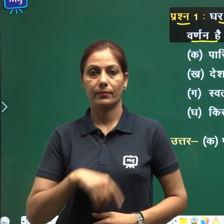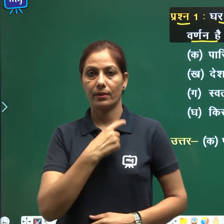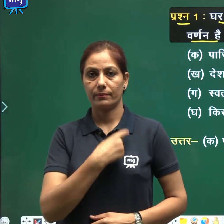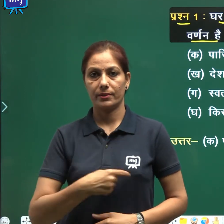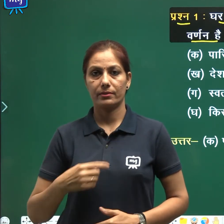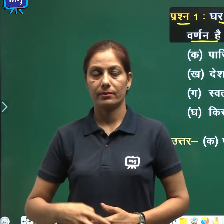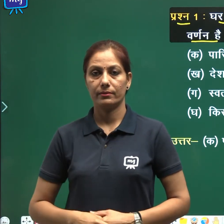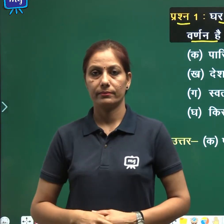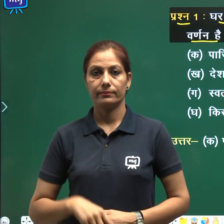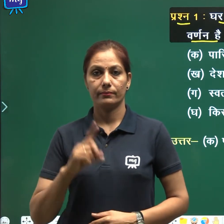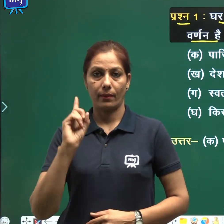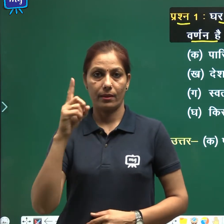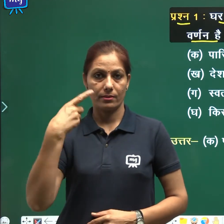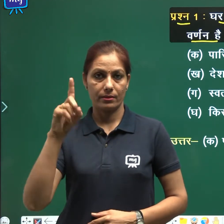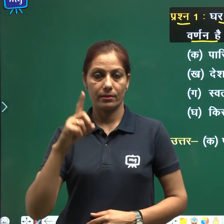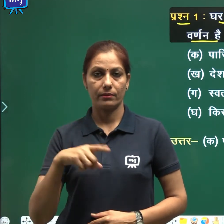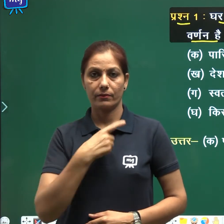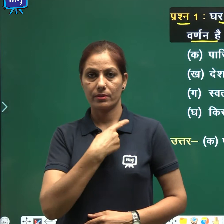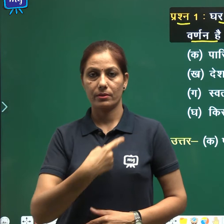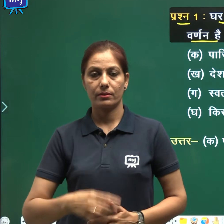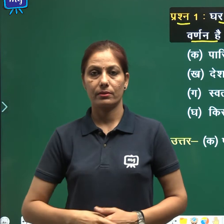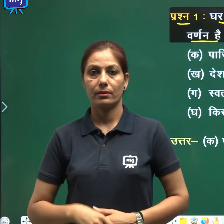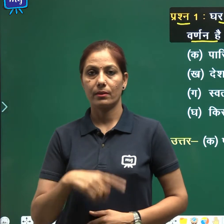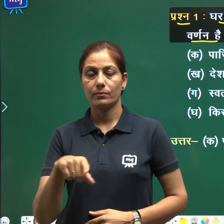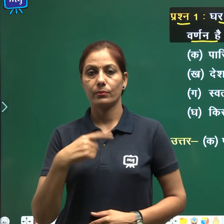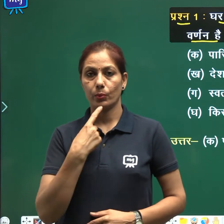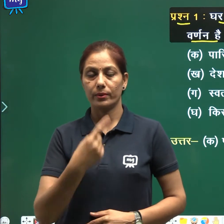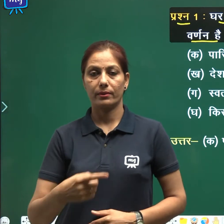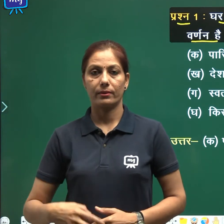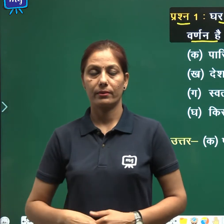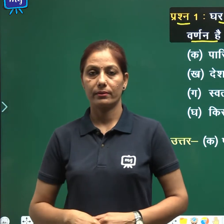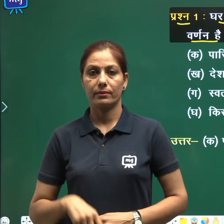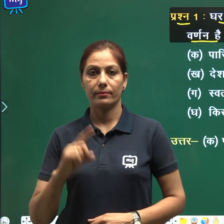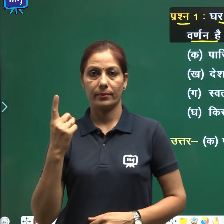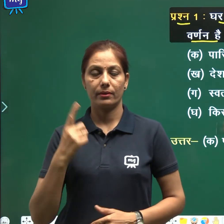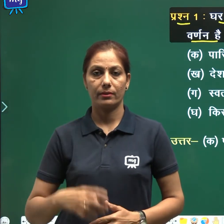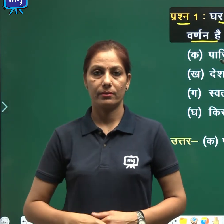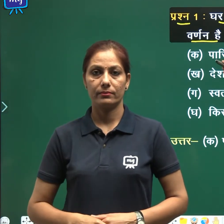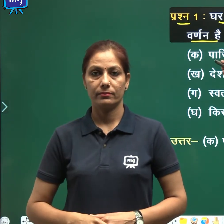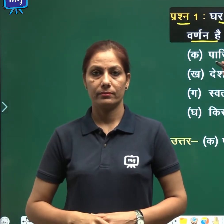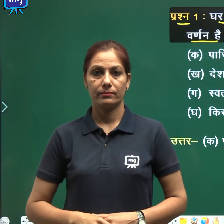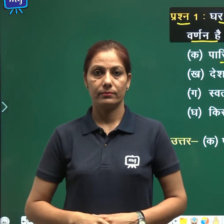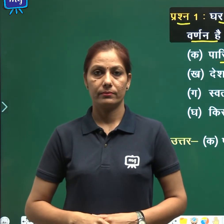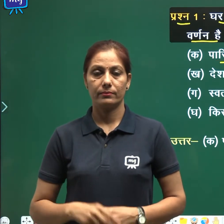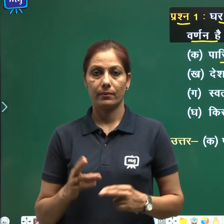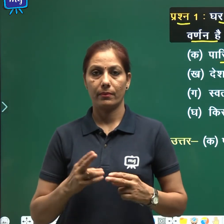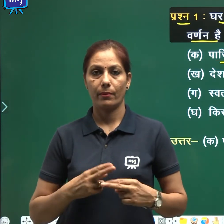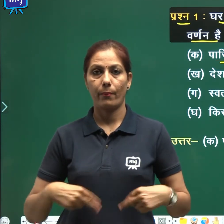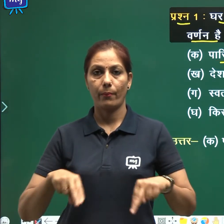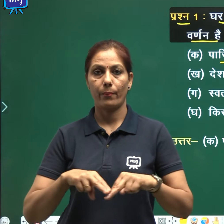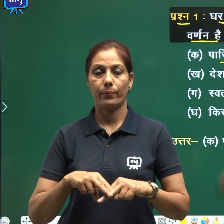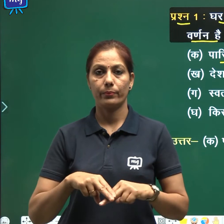से एक सही विकल्प आपको बताना है। पहला, पारिवारिक स्नेह